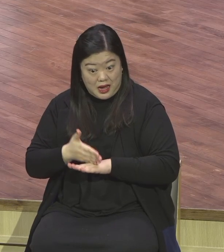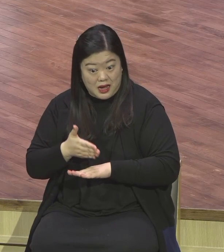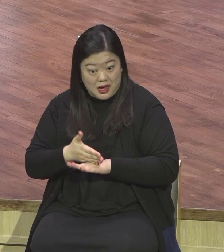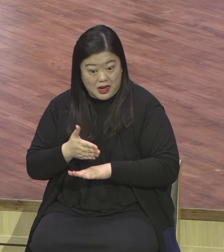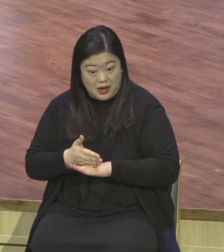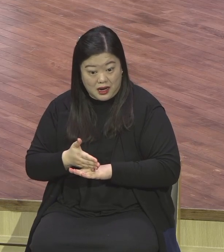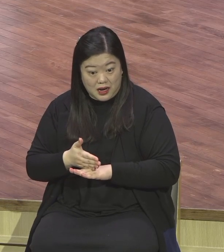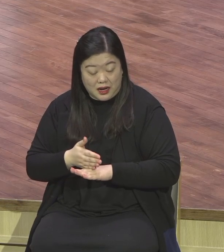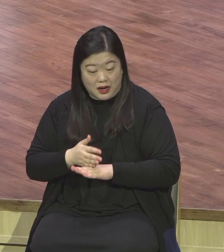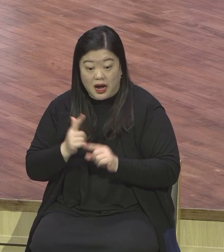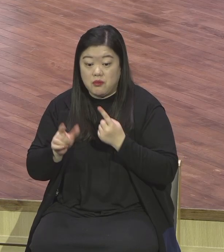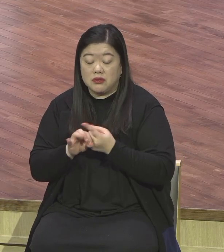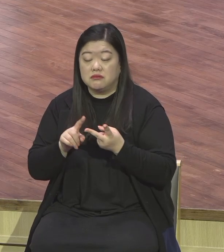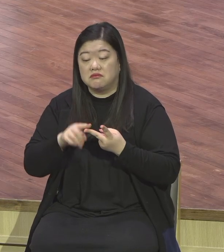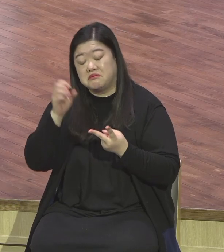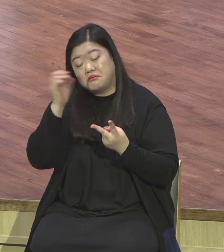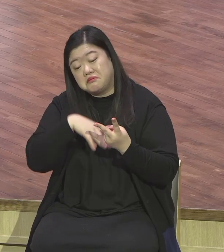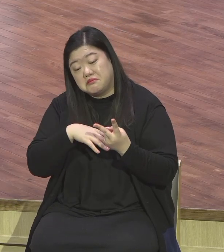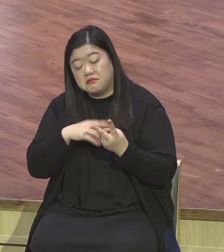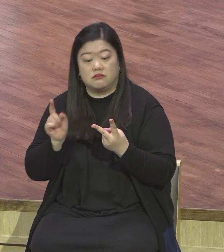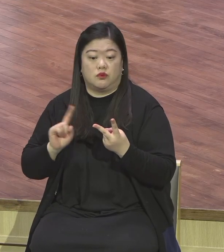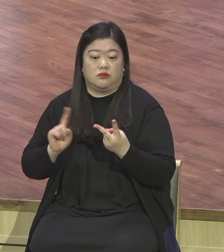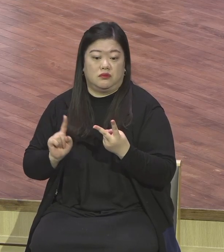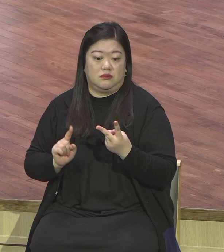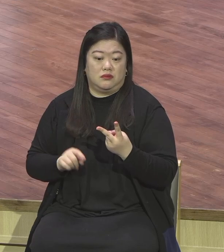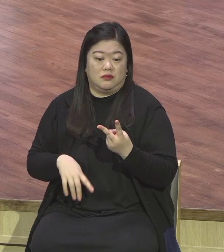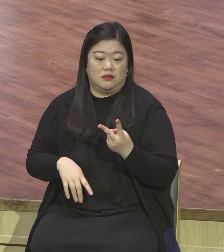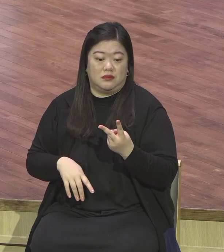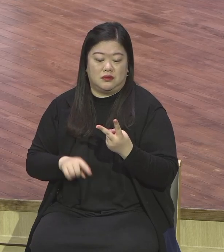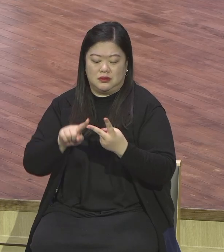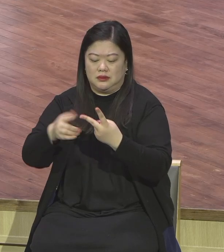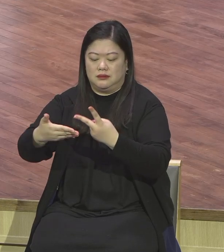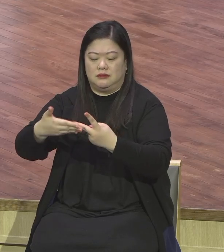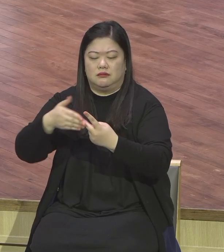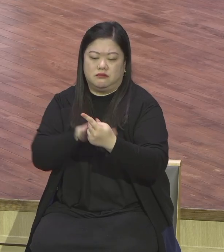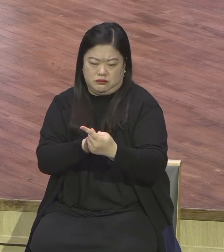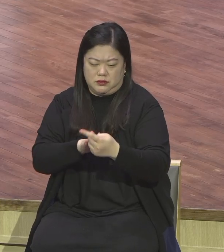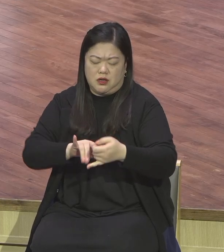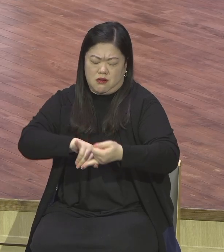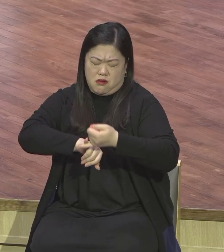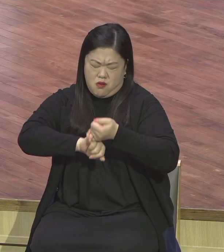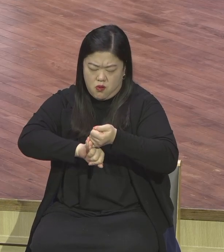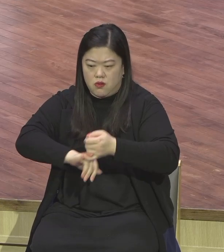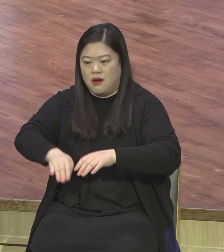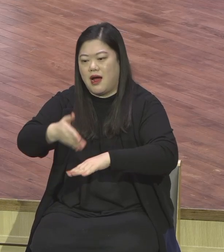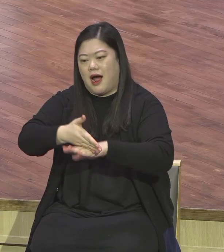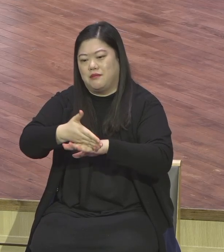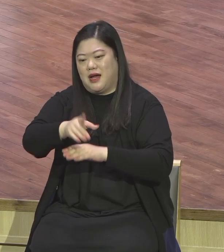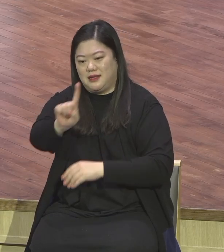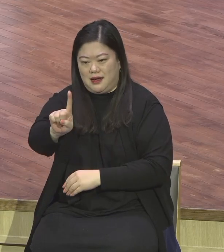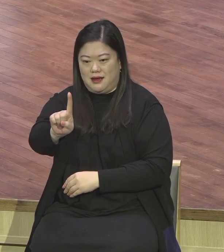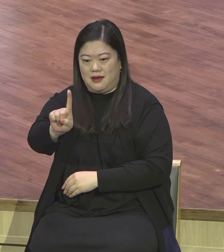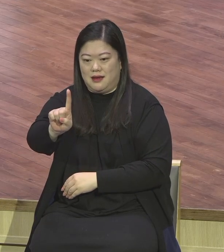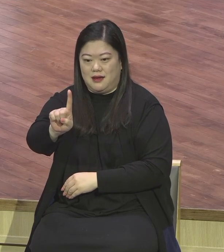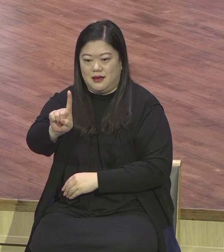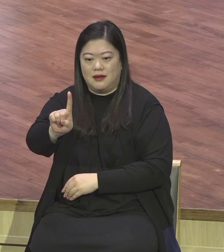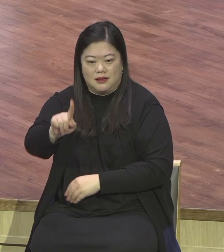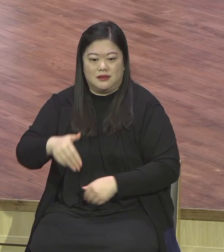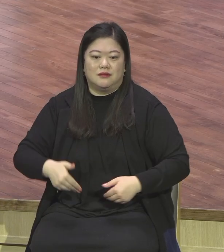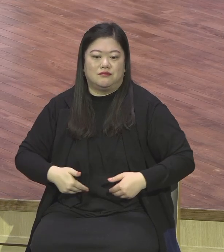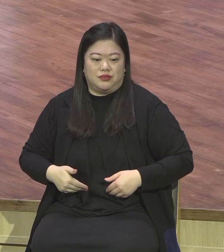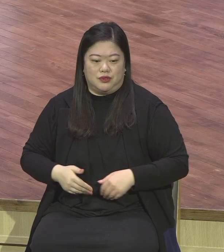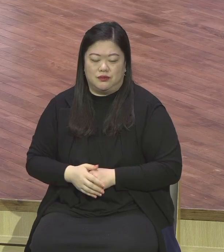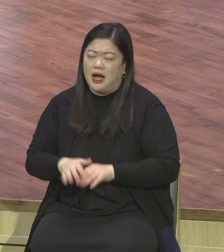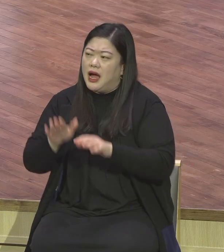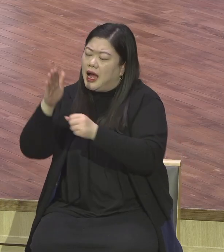감사하는 마음을 가지고 하시기 바랍니다 다른 이유가 없어요 감사하는 마음 하나님 감사합니다 예배할 수